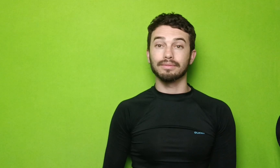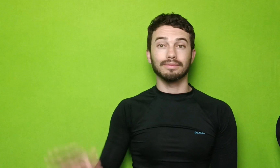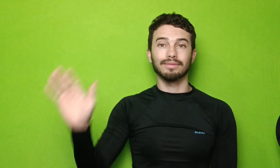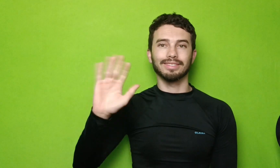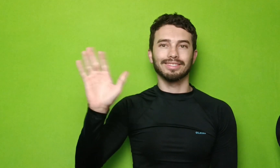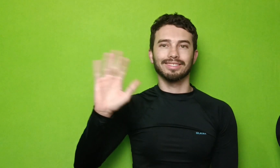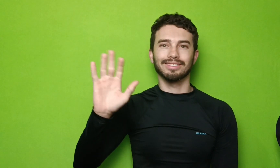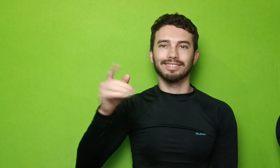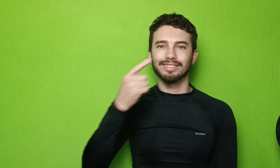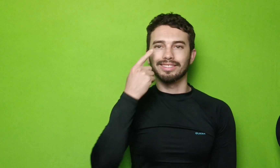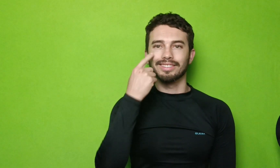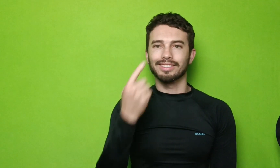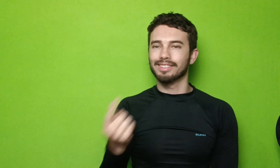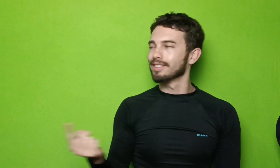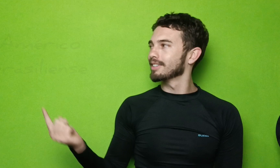Fala pessoal, vejam,